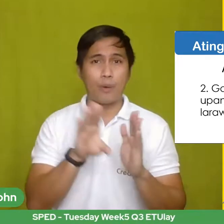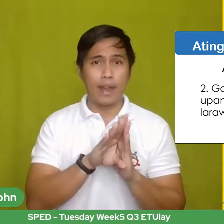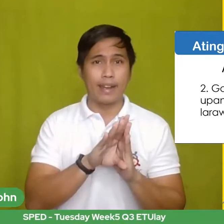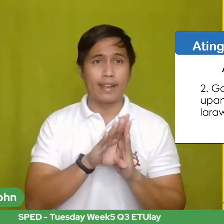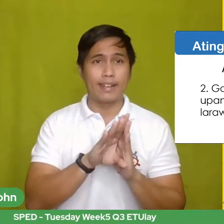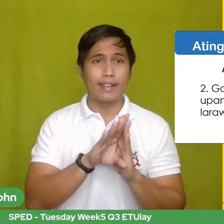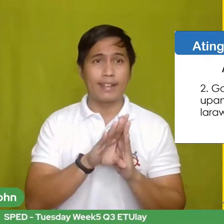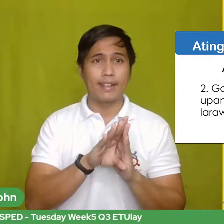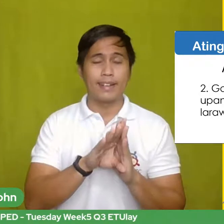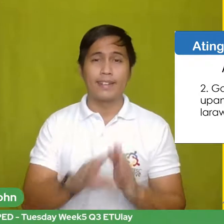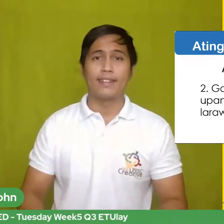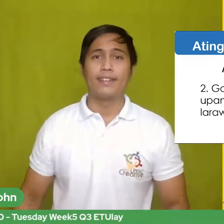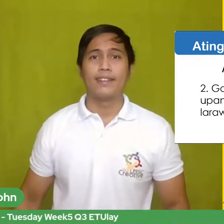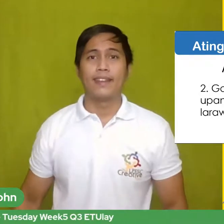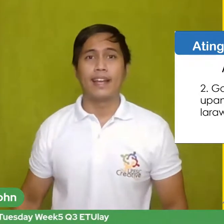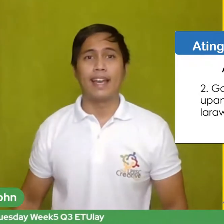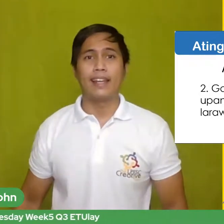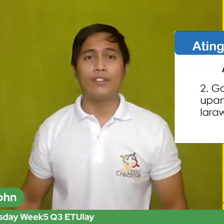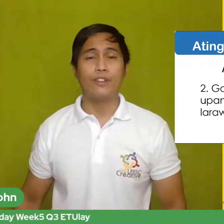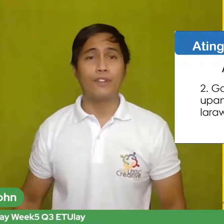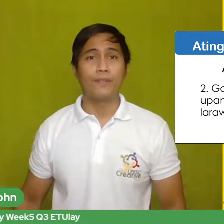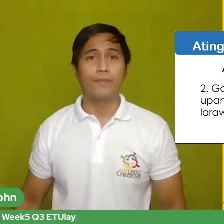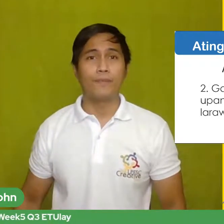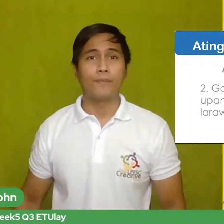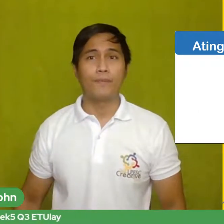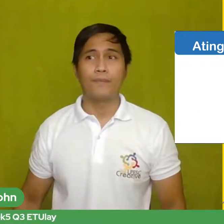larawan. Gaya nito.